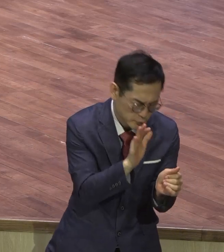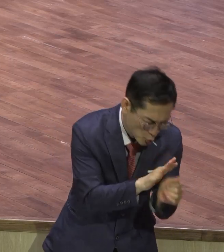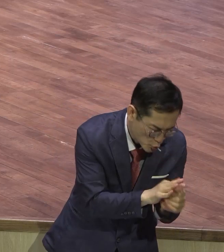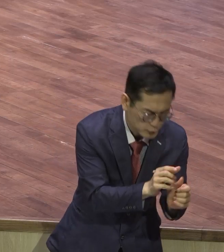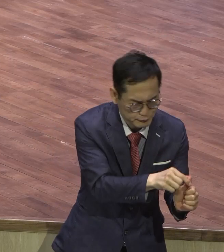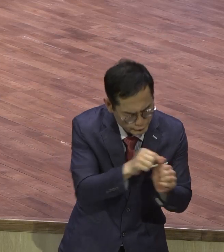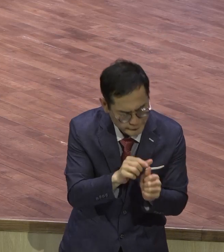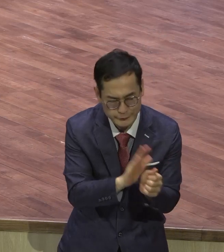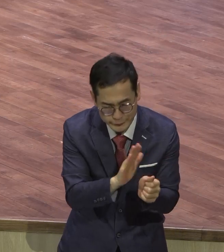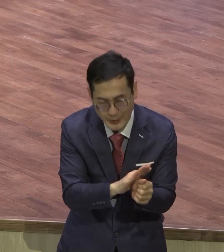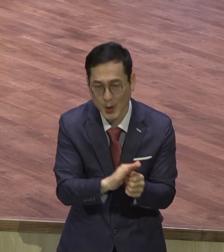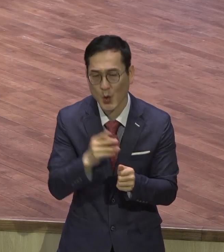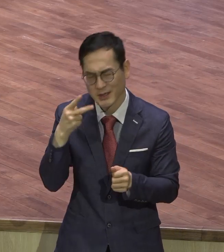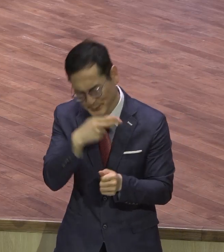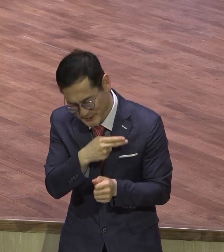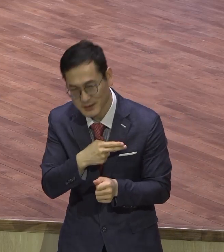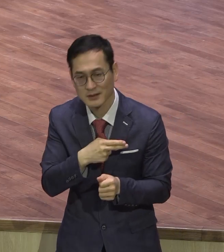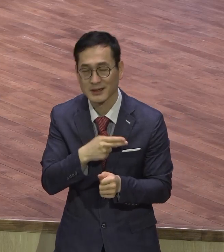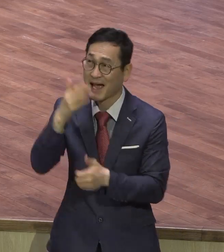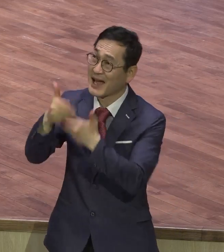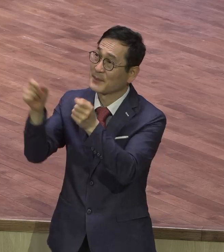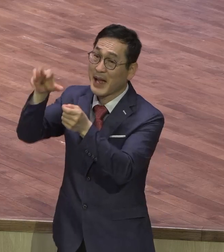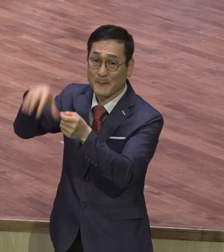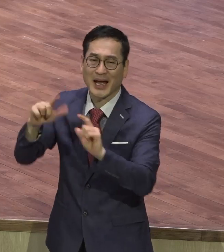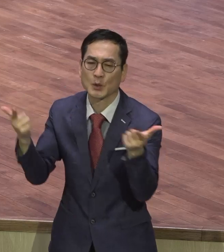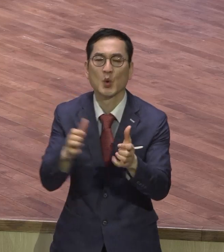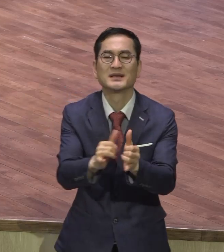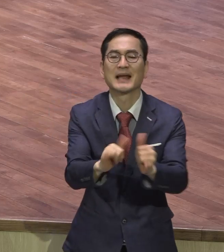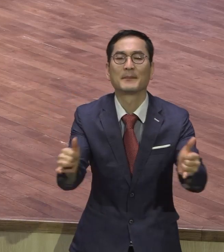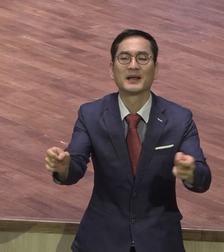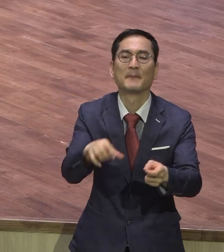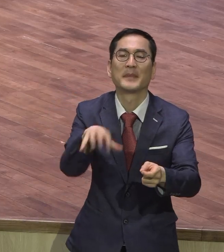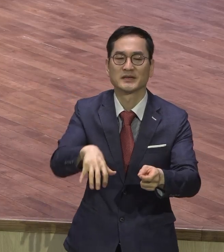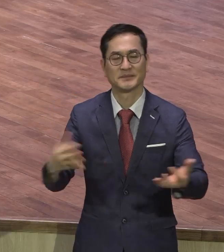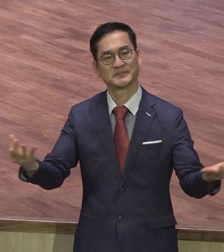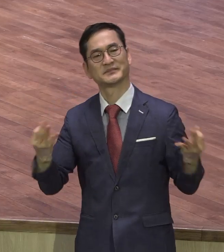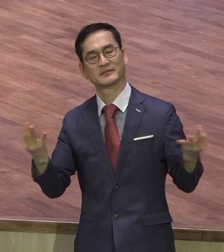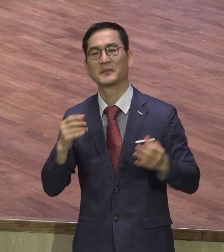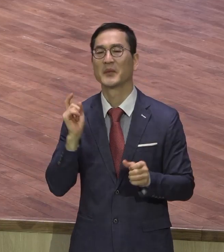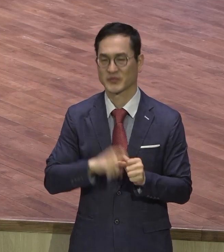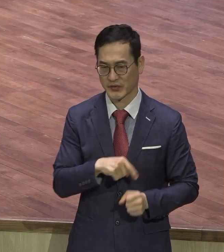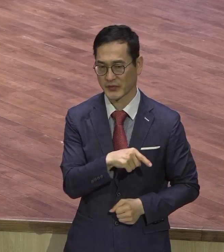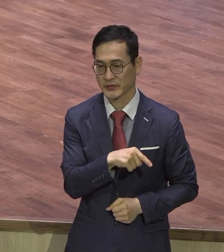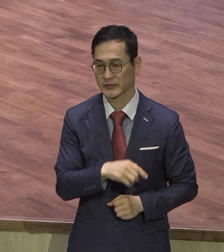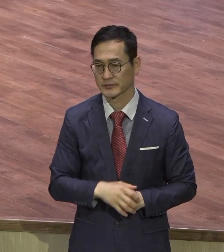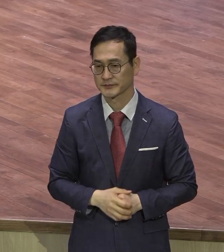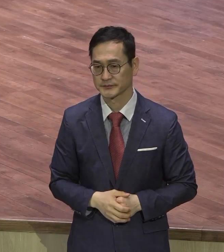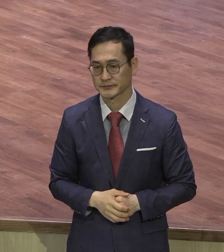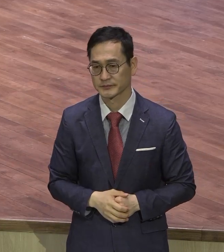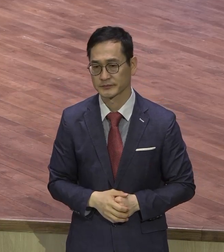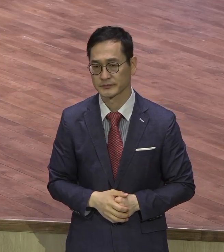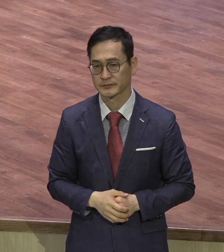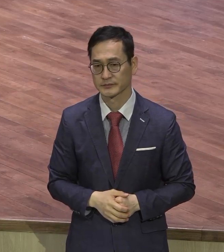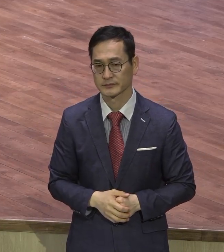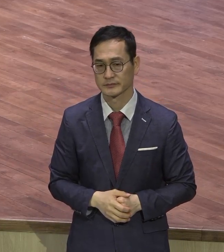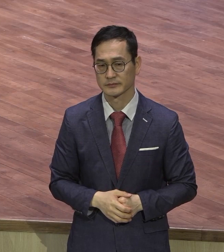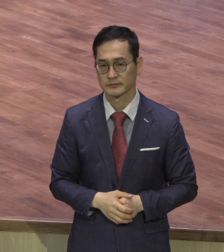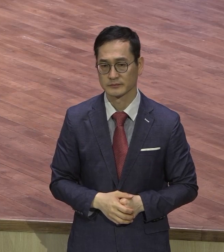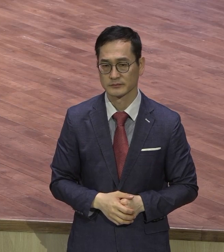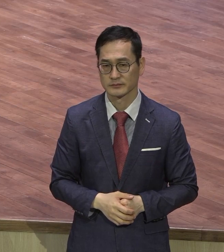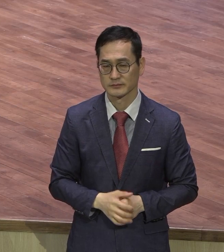아니에요. 그게 문제입니다. 사람들 앞에 보이려고 많은 사람 모이는 곳에 회당